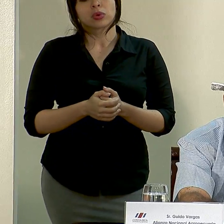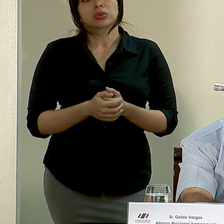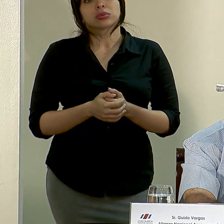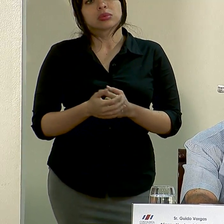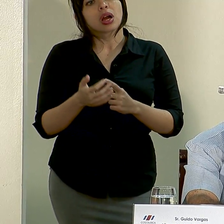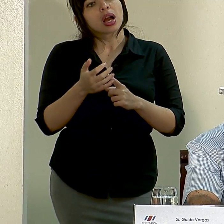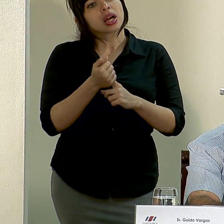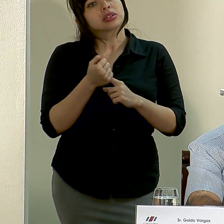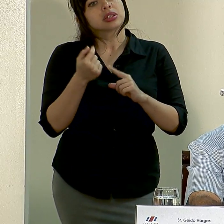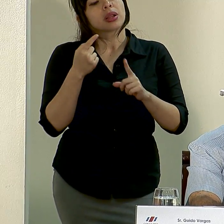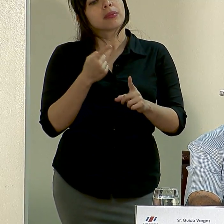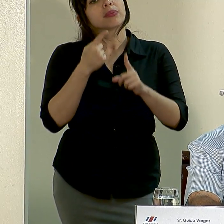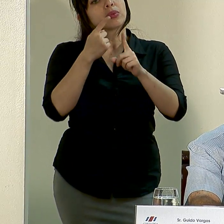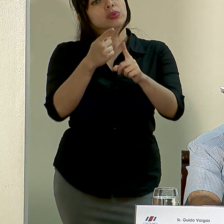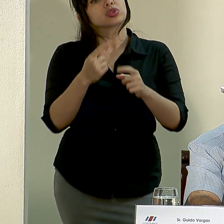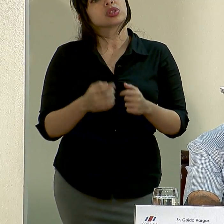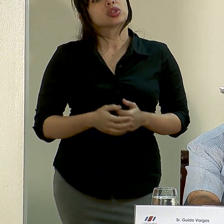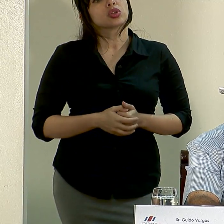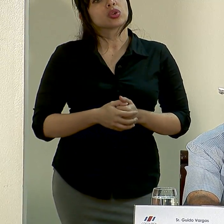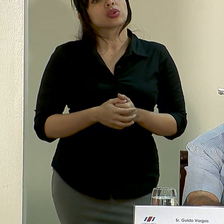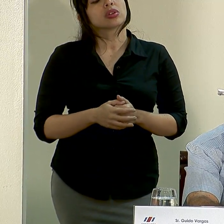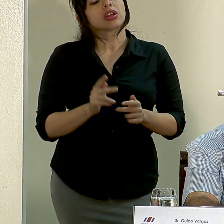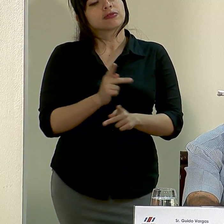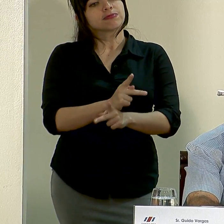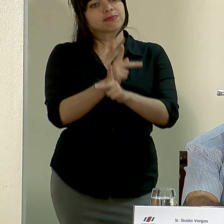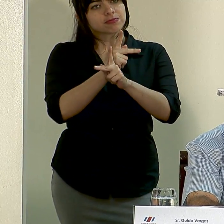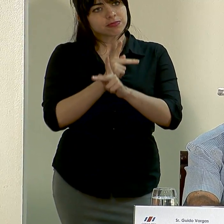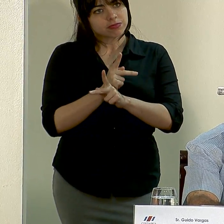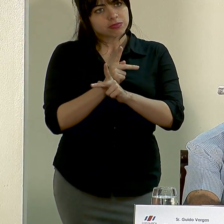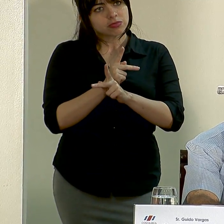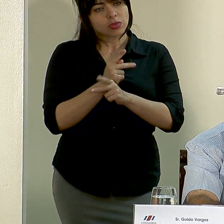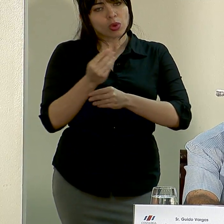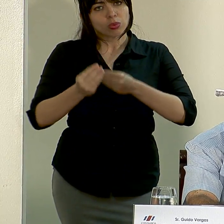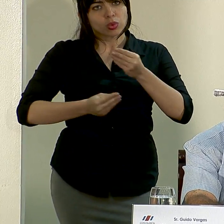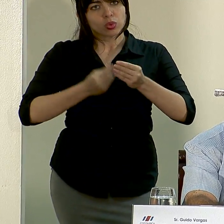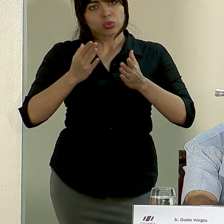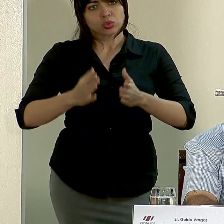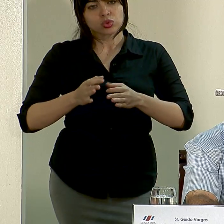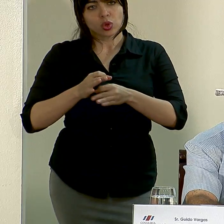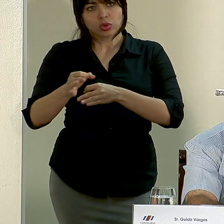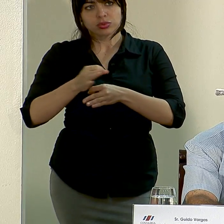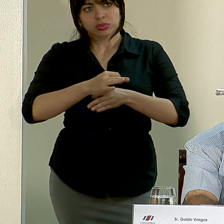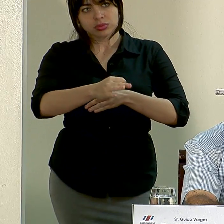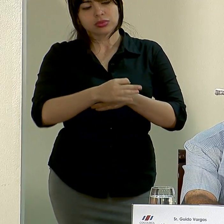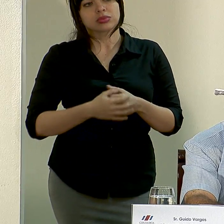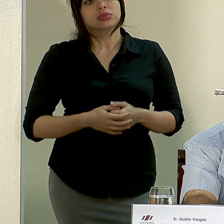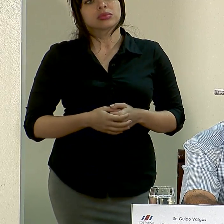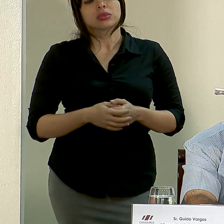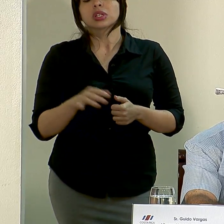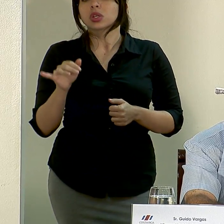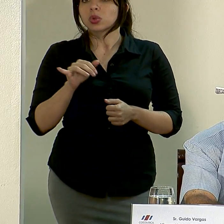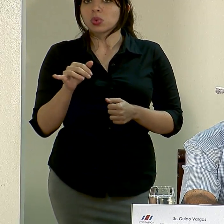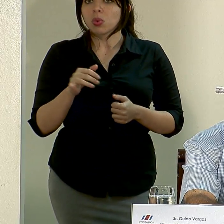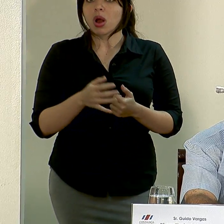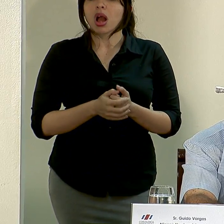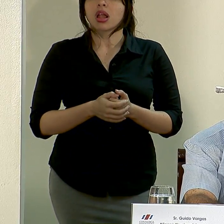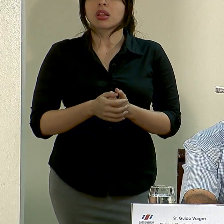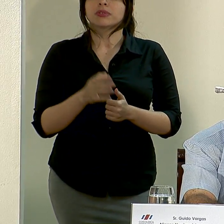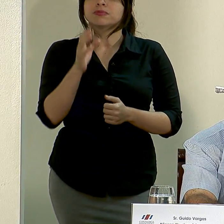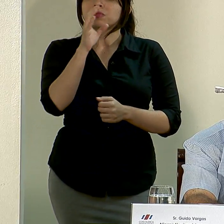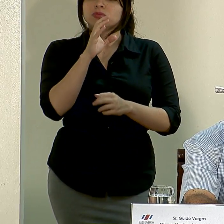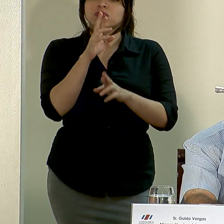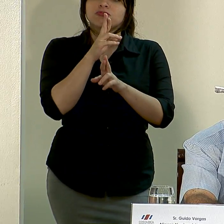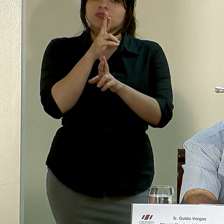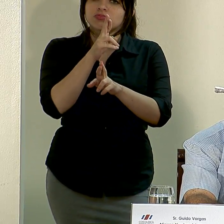alcanzar el propósito del resguardo de la producción local, igual